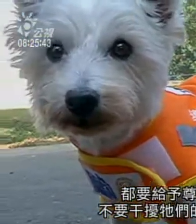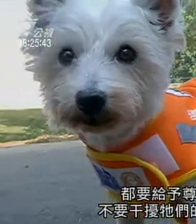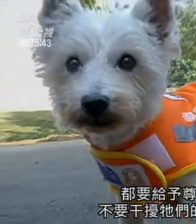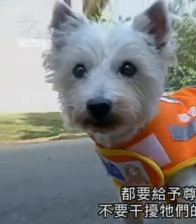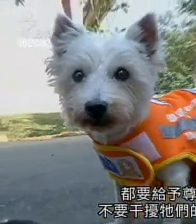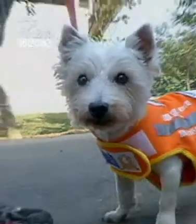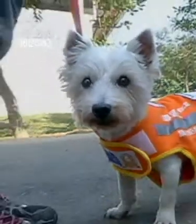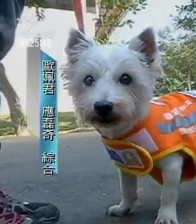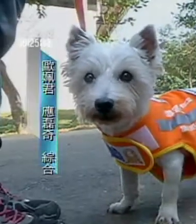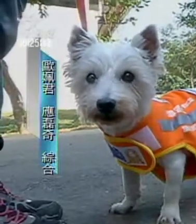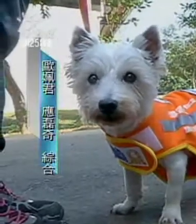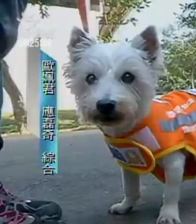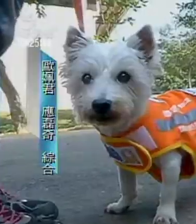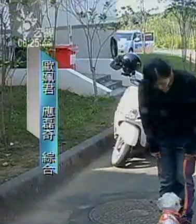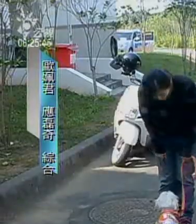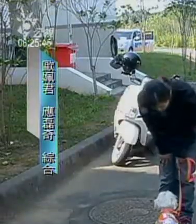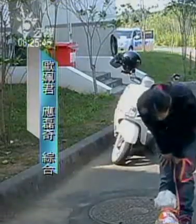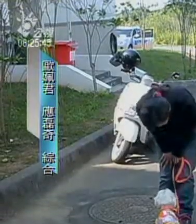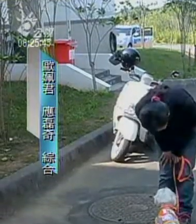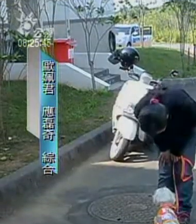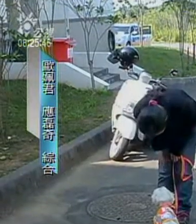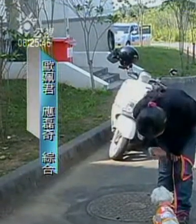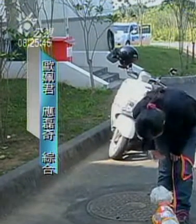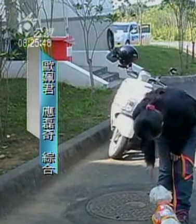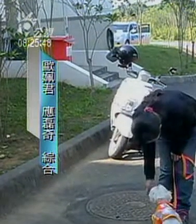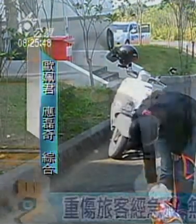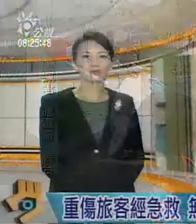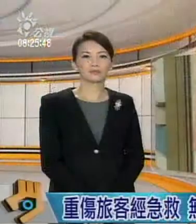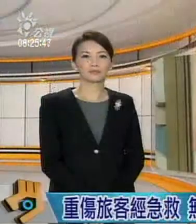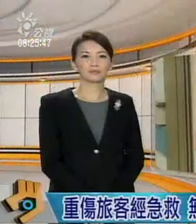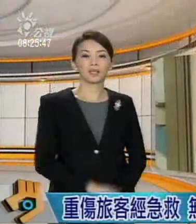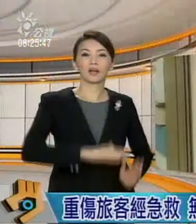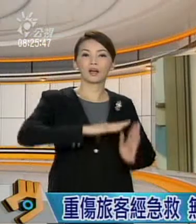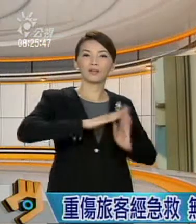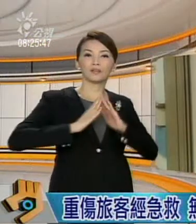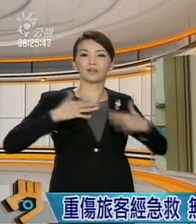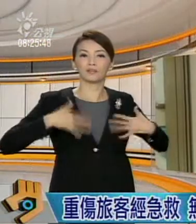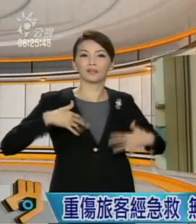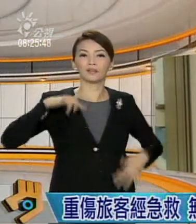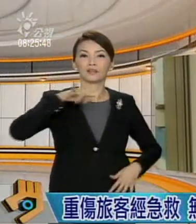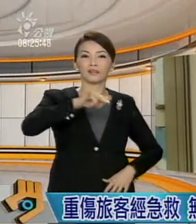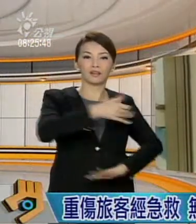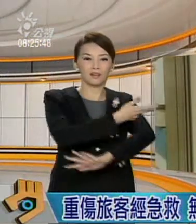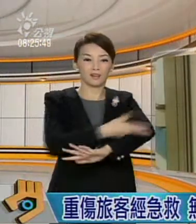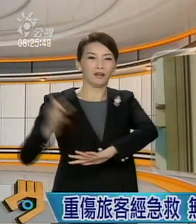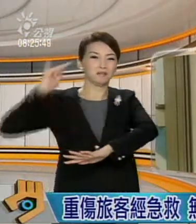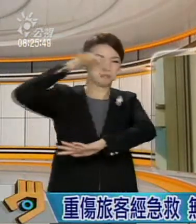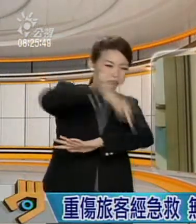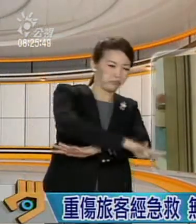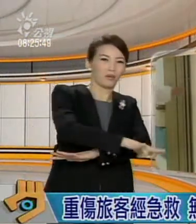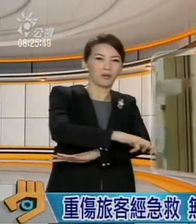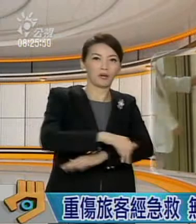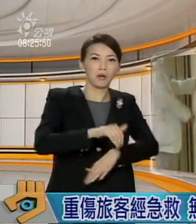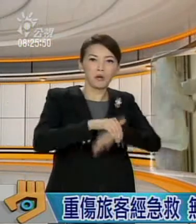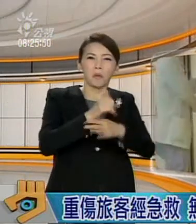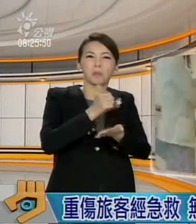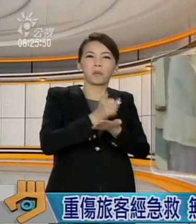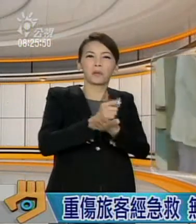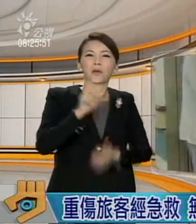作。记者慧君、应磊琪，屏东报道。继续再来关心复兴空难，有15名的旅